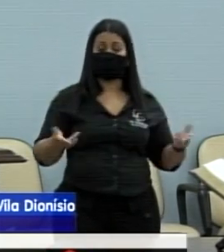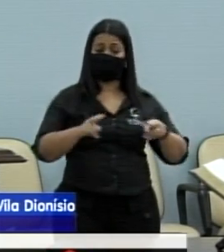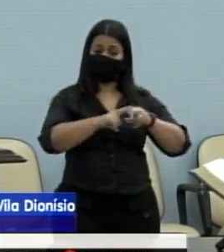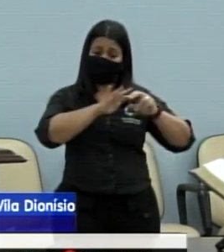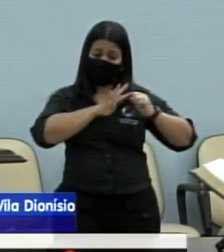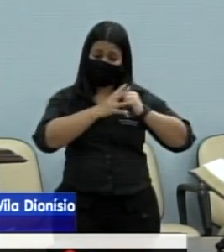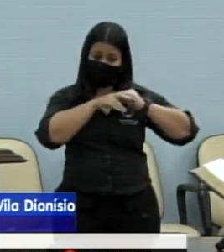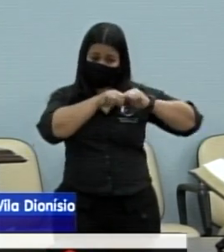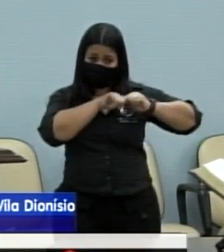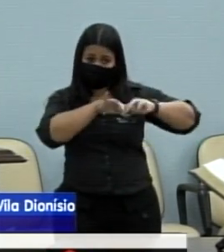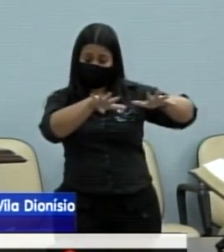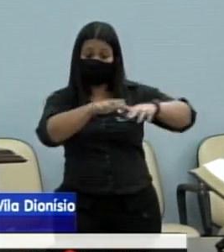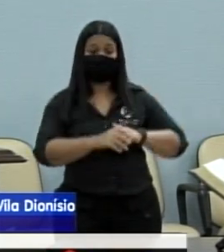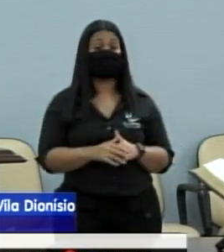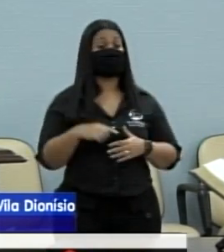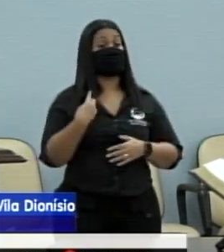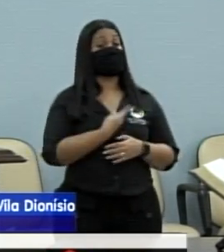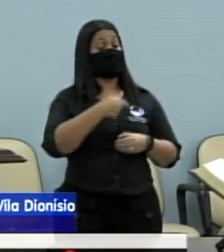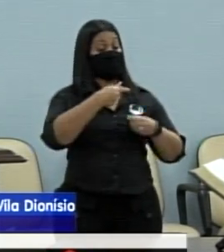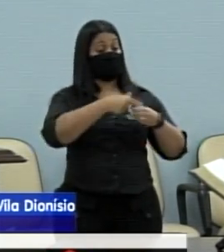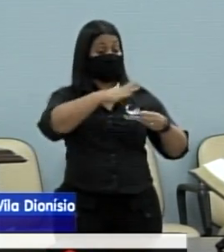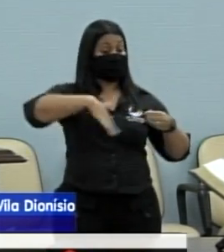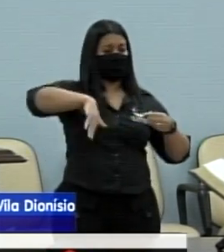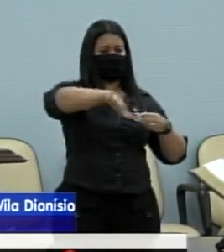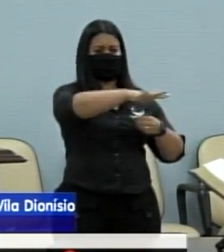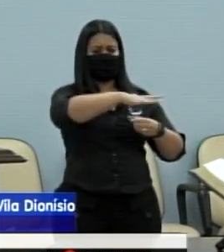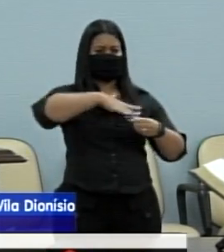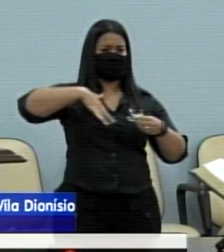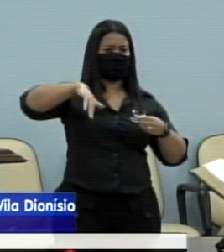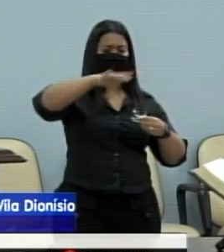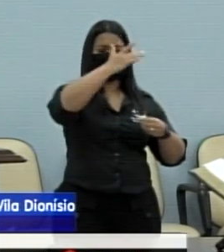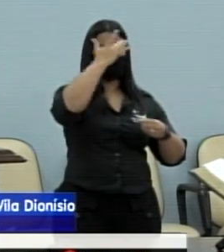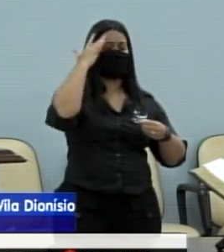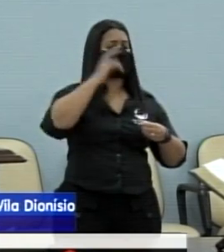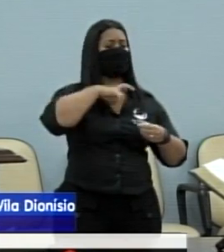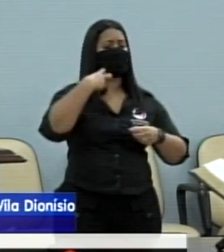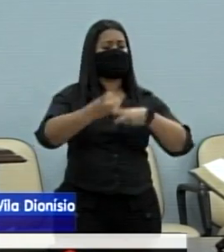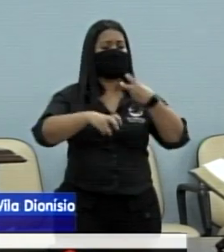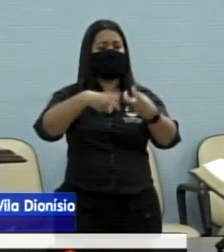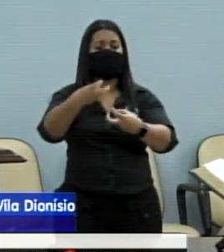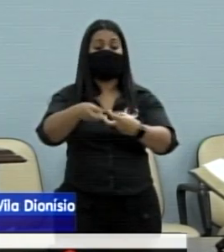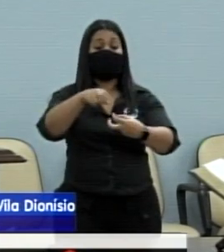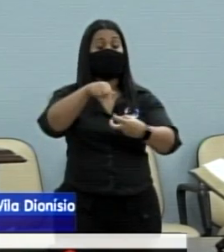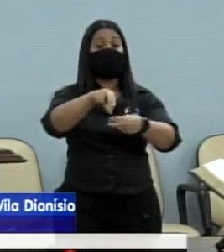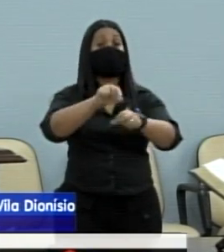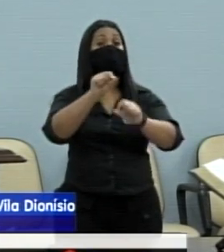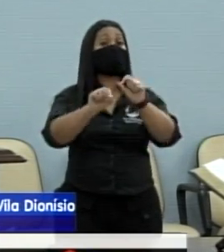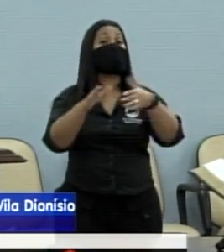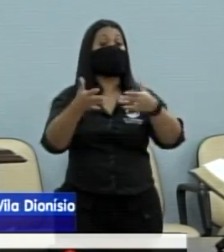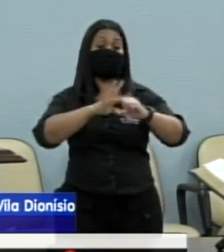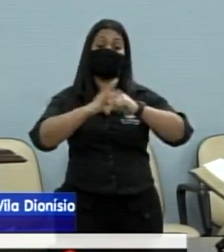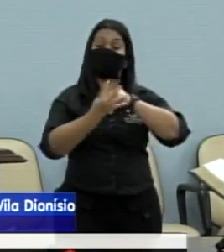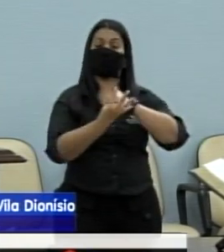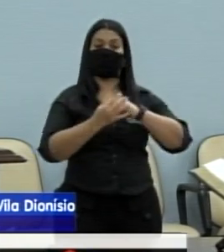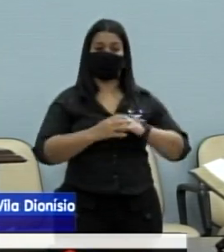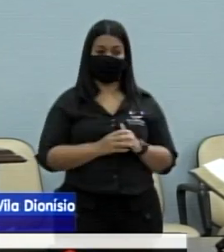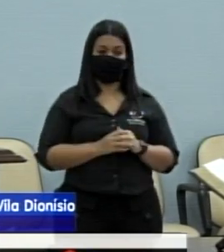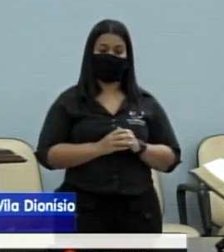pandemia. Somos a cidade com o maior número de mortos por Covid em 100 mil